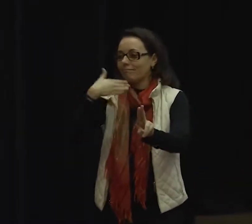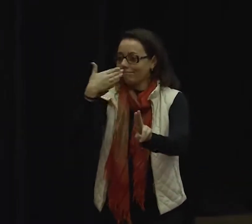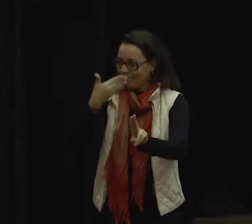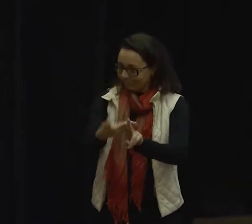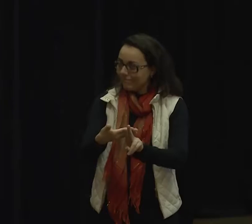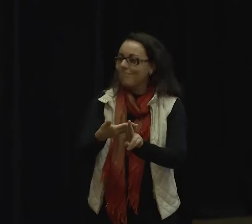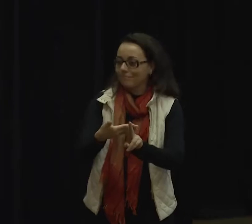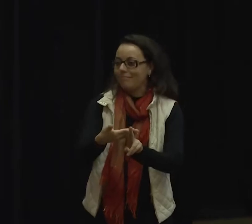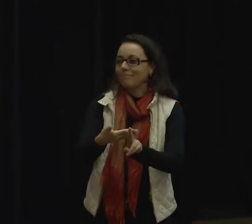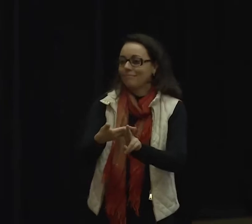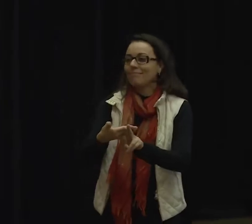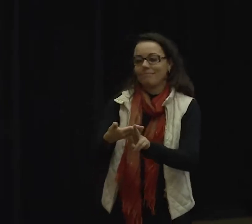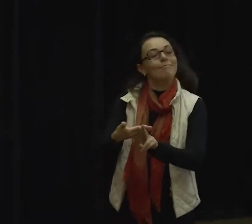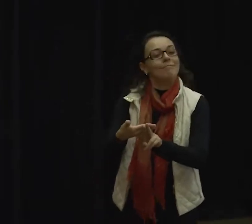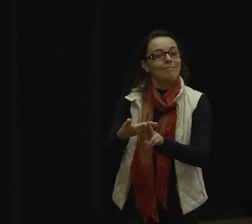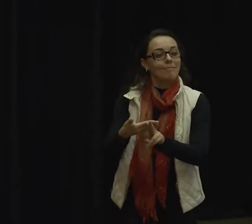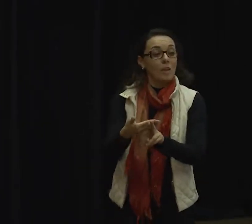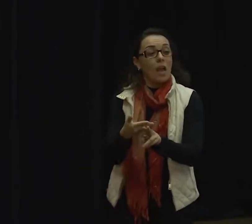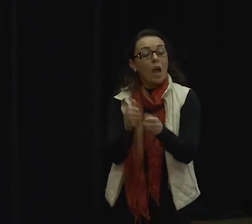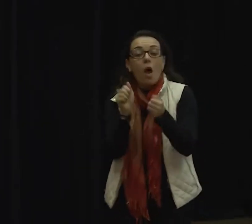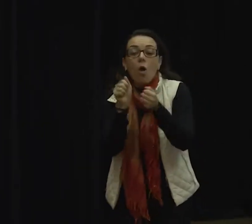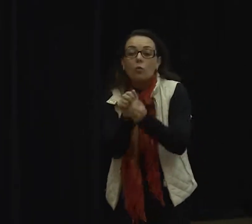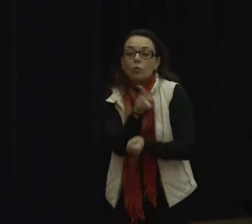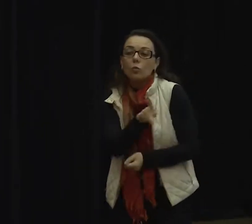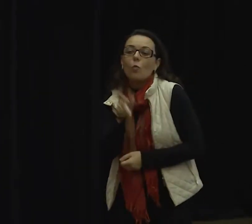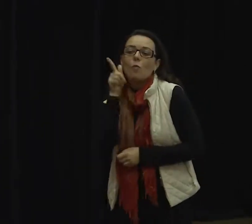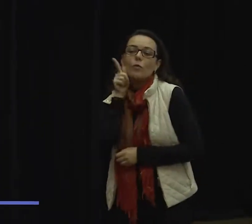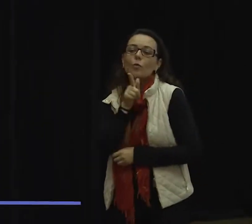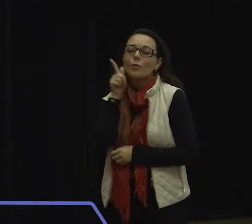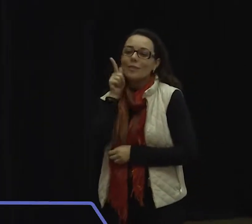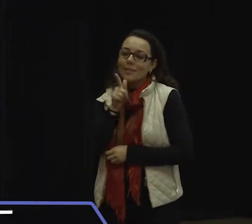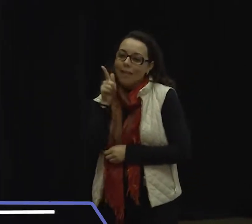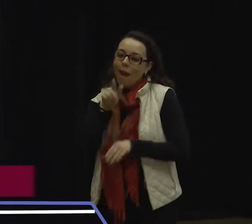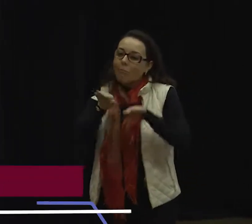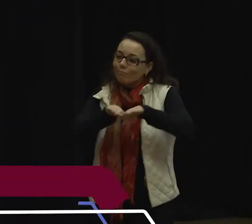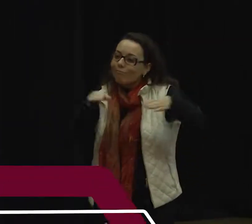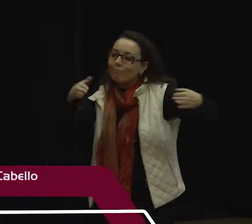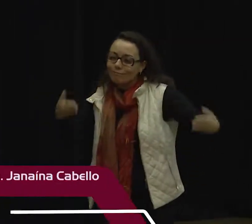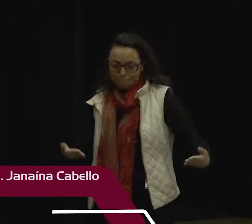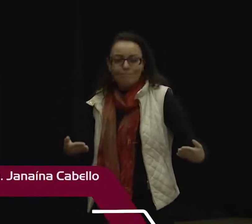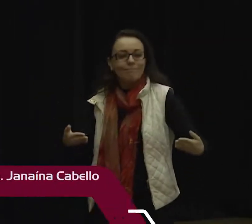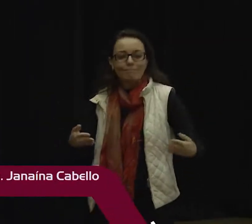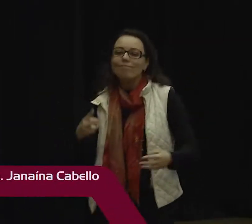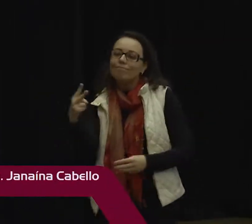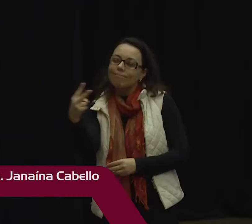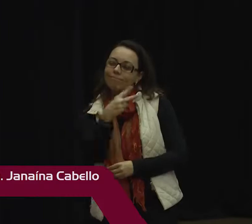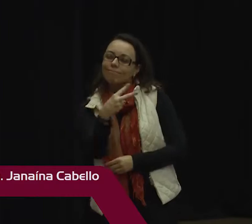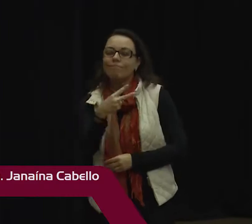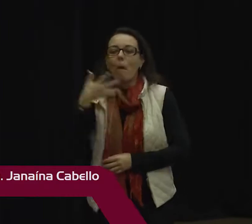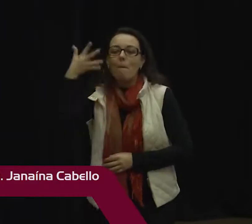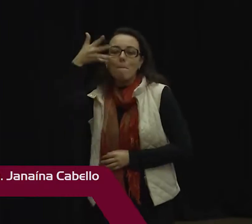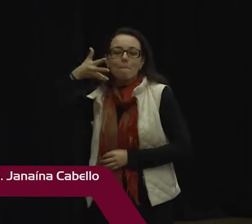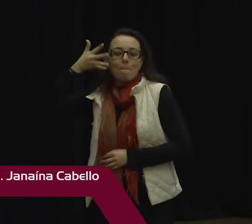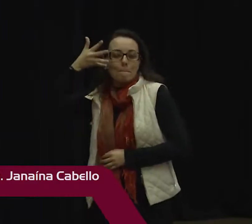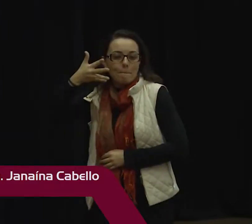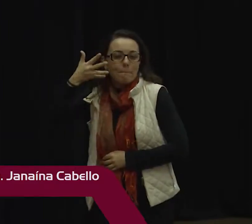No final, no último dia da Semana de Tradução e Interpretação, o professor Guilherme agora vai apresentar